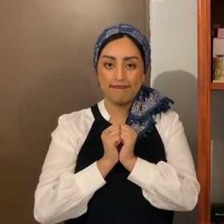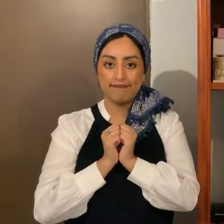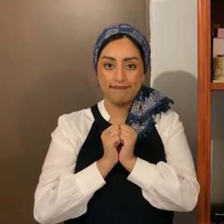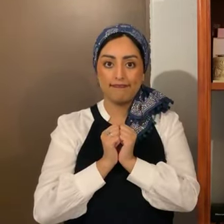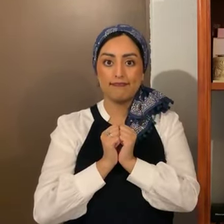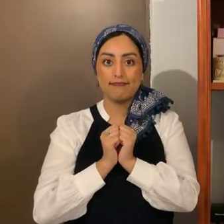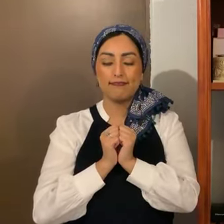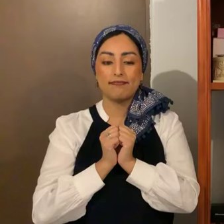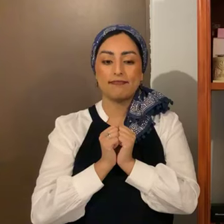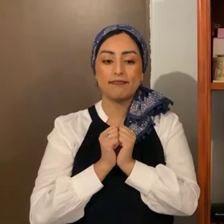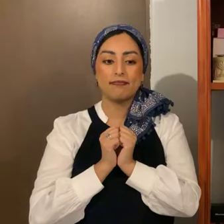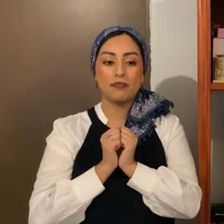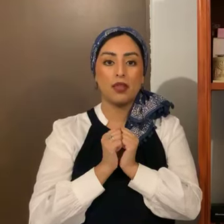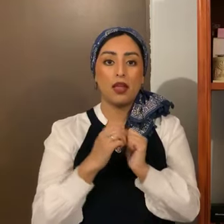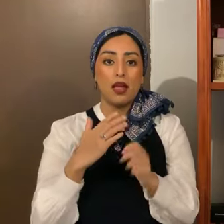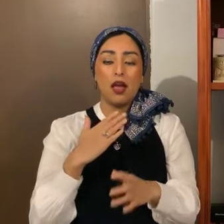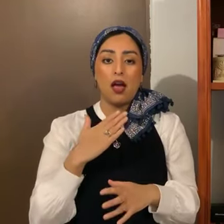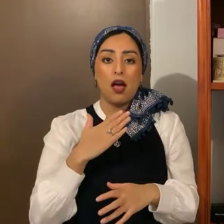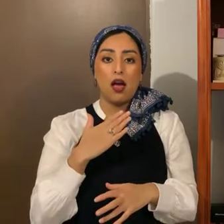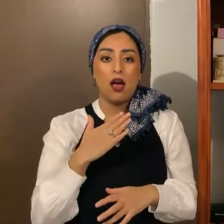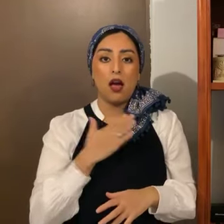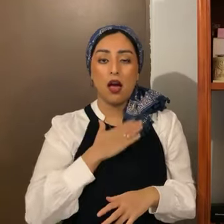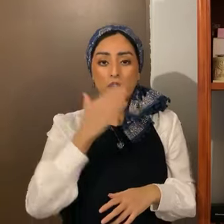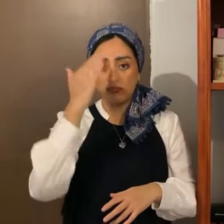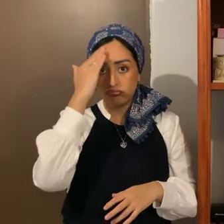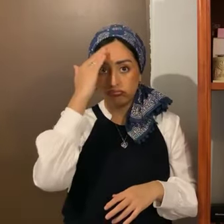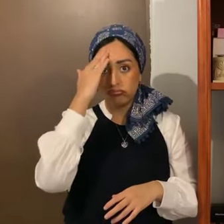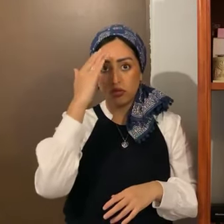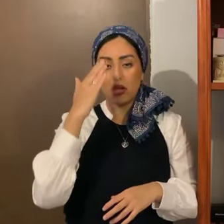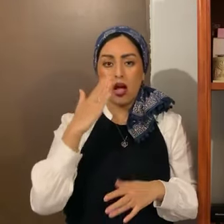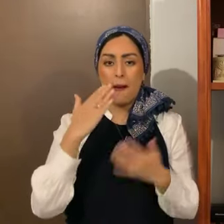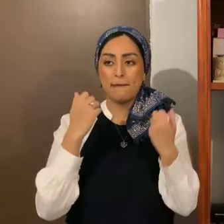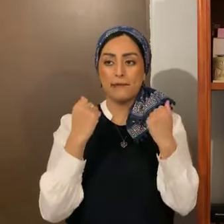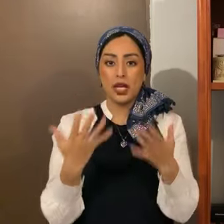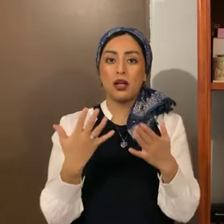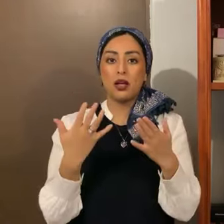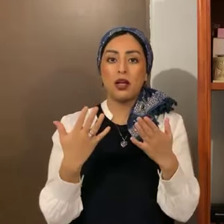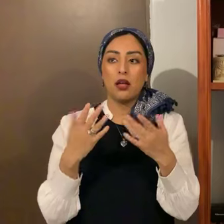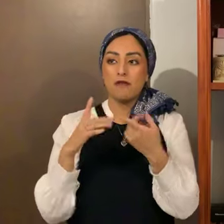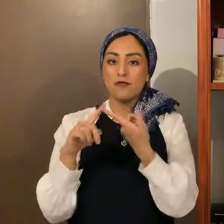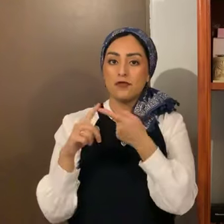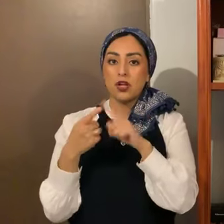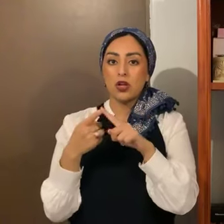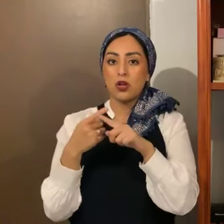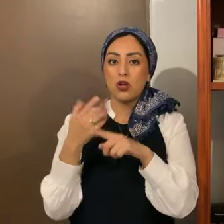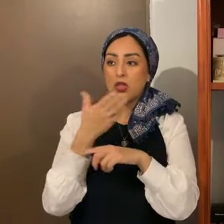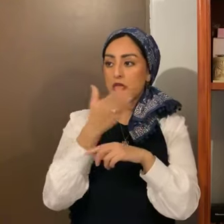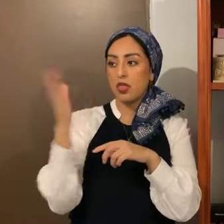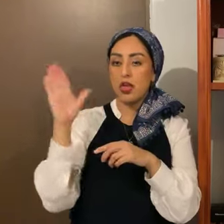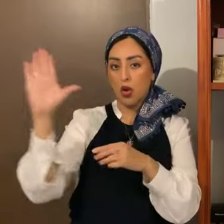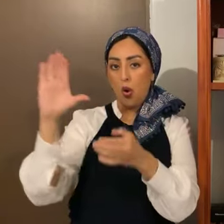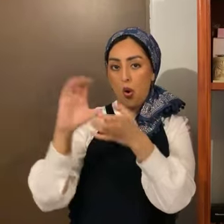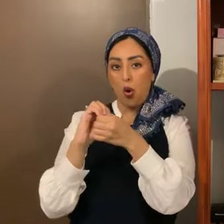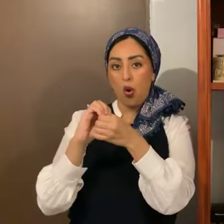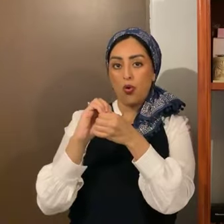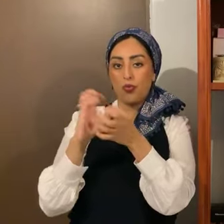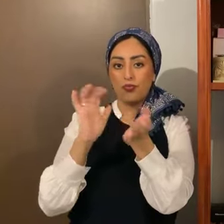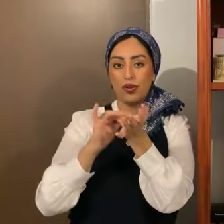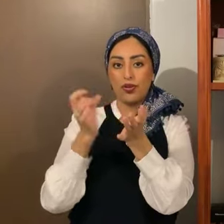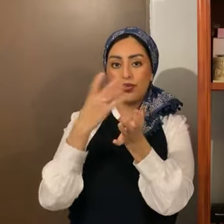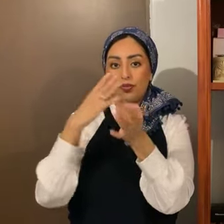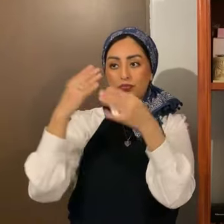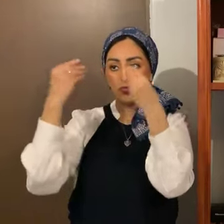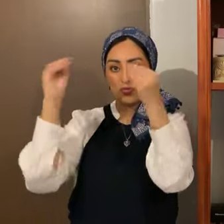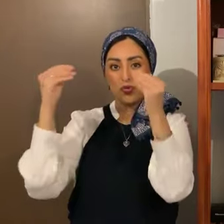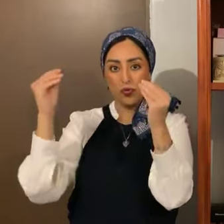¿Sí? Bueno, yo lo sé porque tengo muchos amigos que son farmacéuticos y ya empezaron. Si